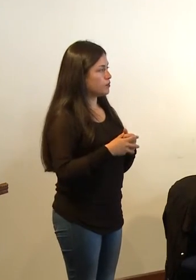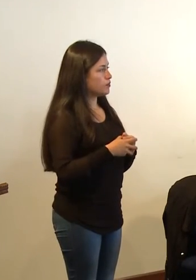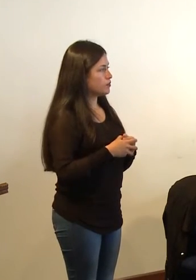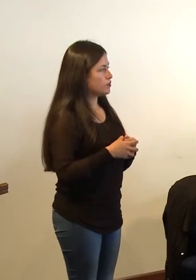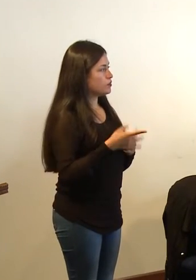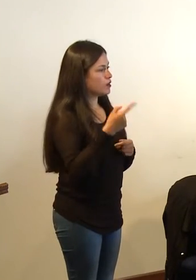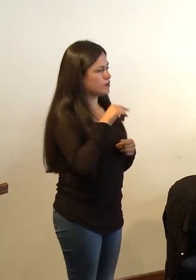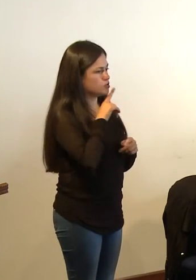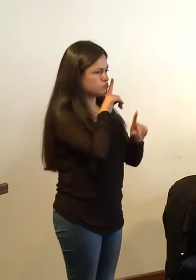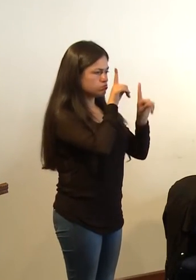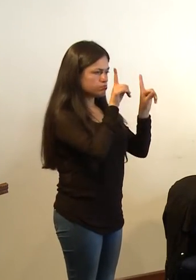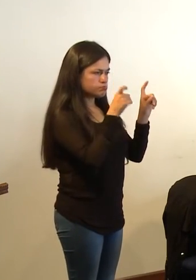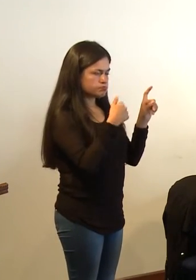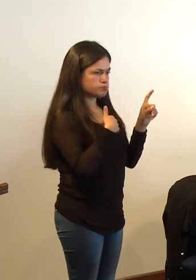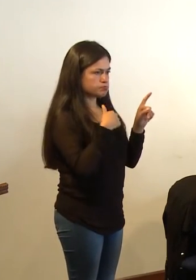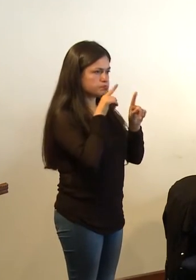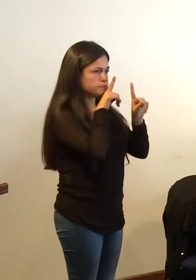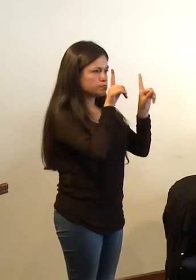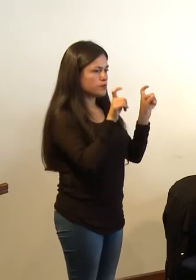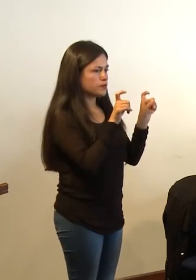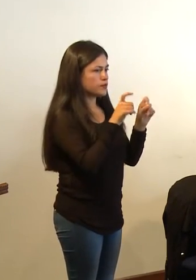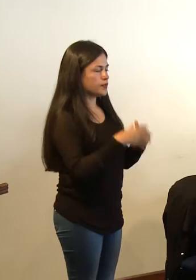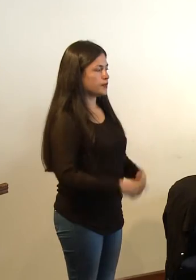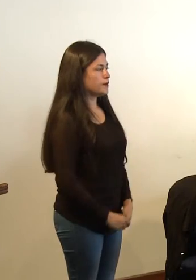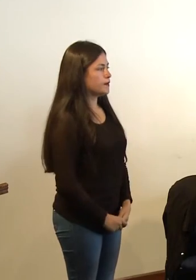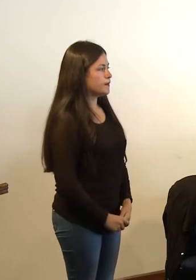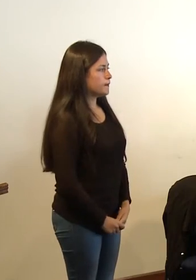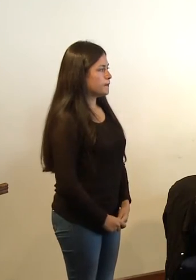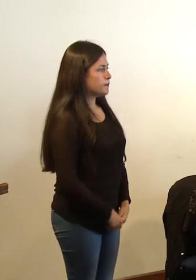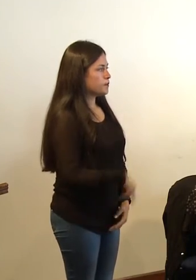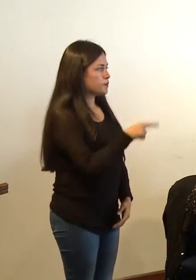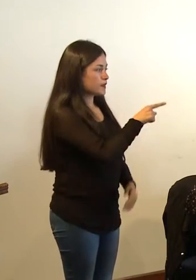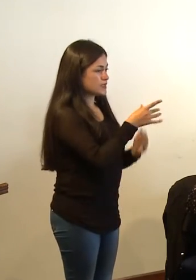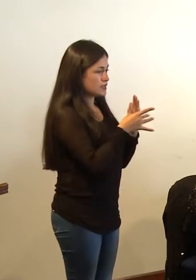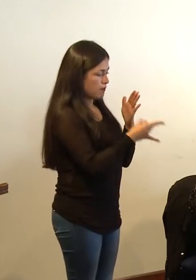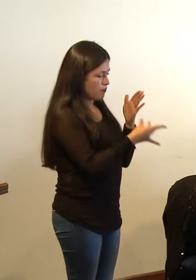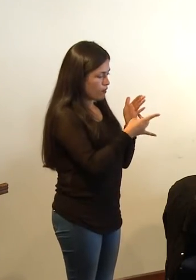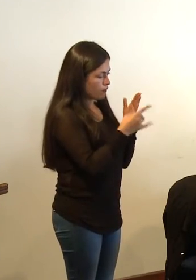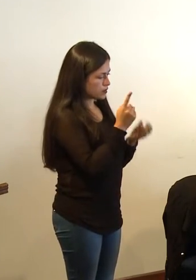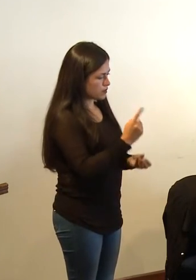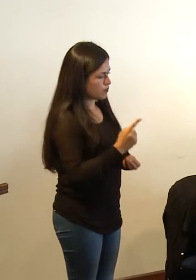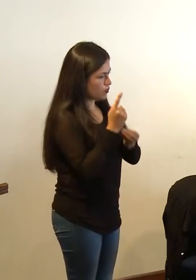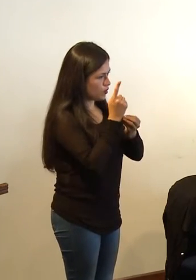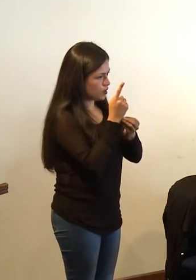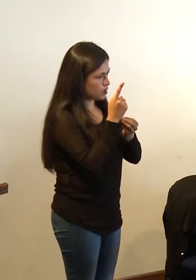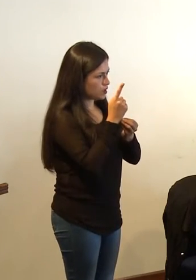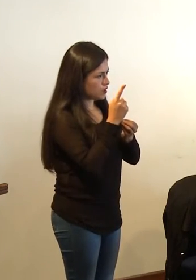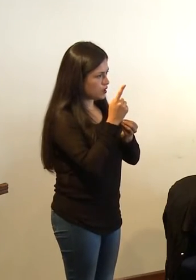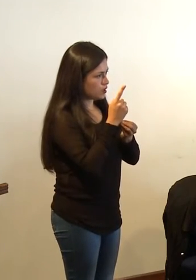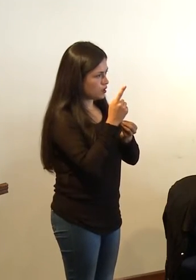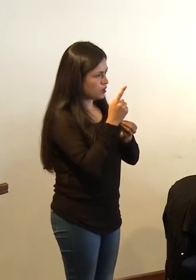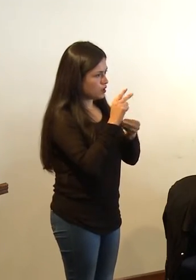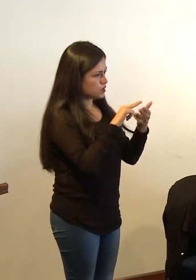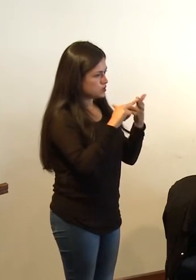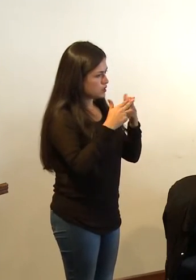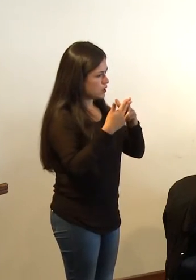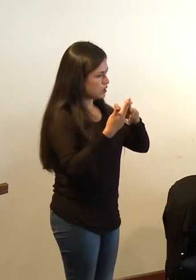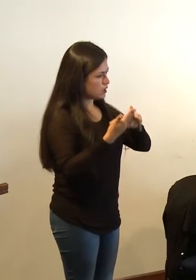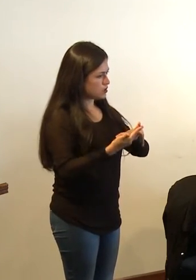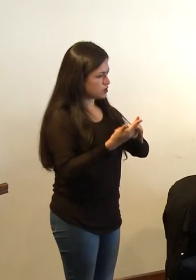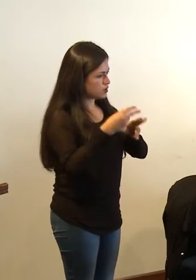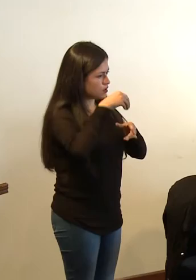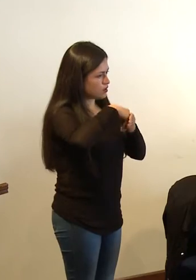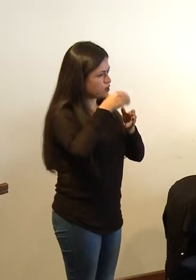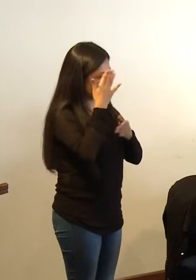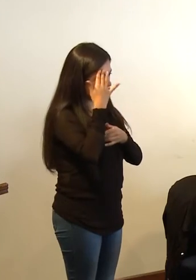me pregunto yo, ¿esa pobreza política no está muy entronizada en la